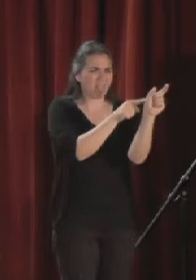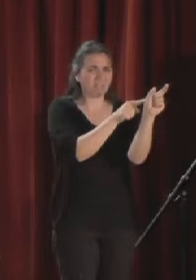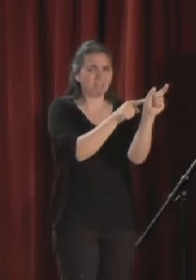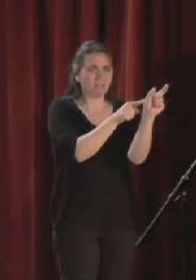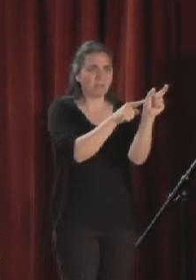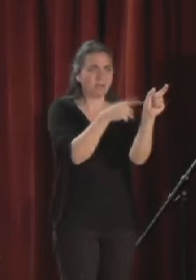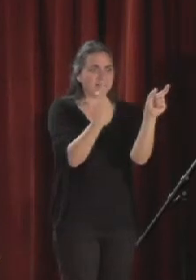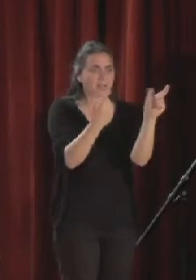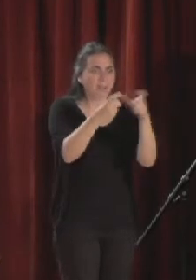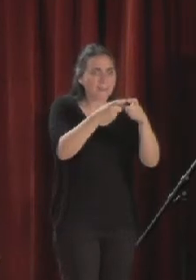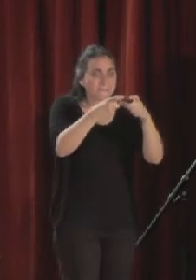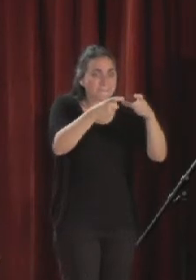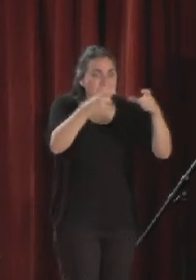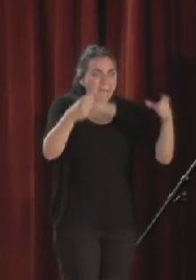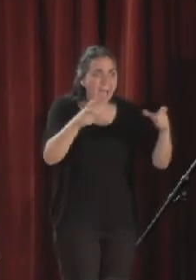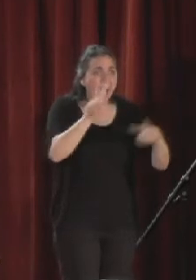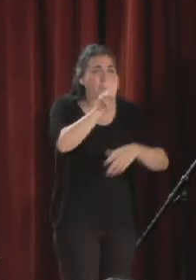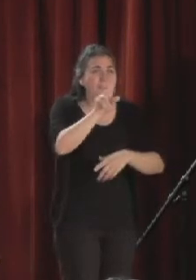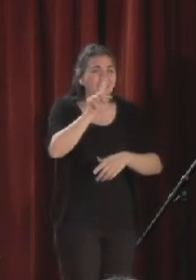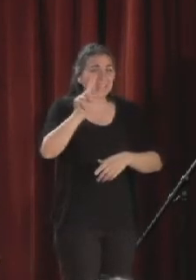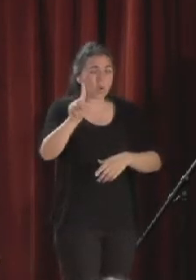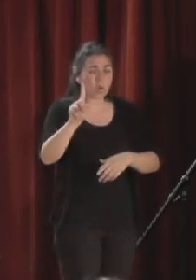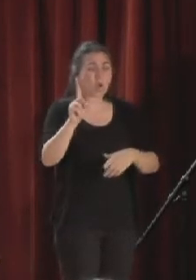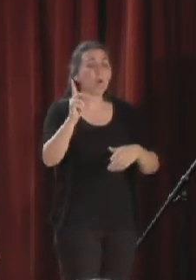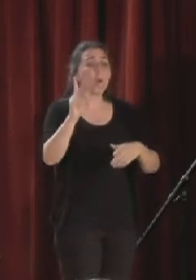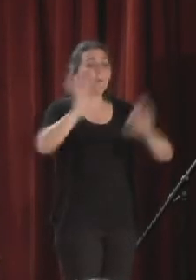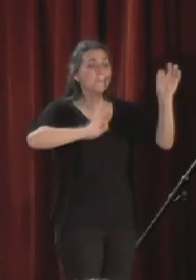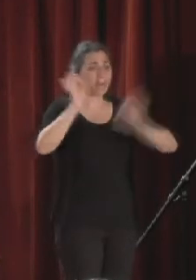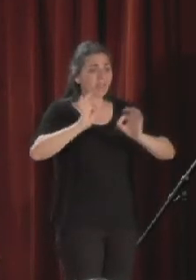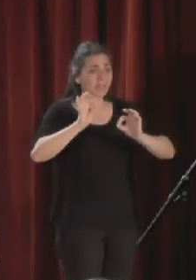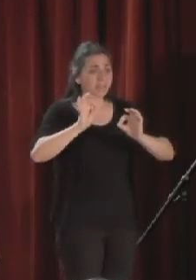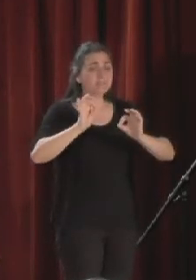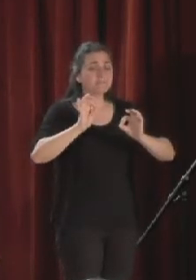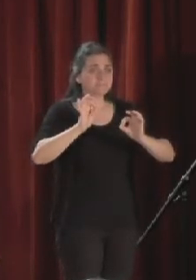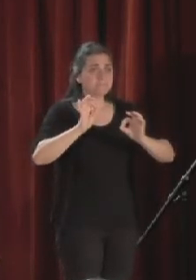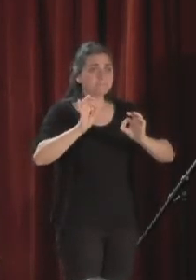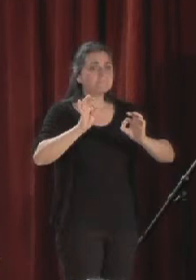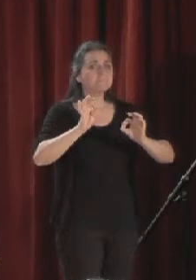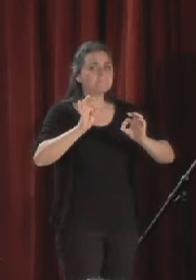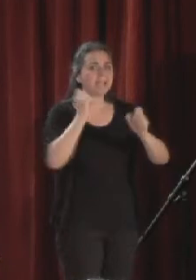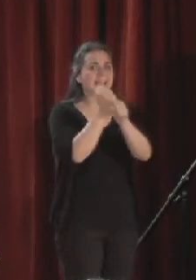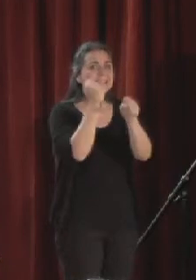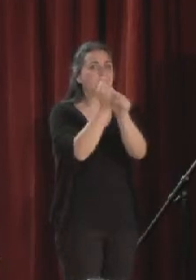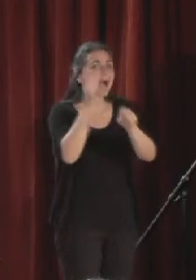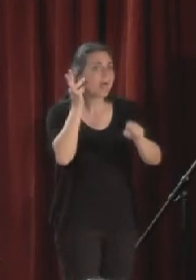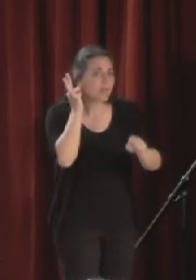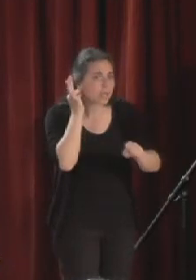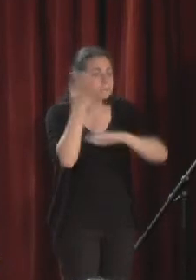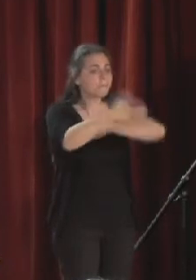que aumentou nun 21% o número de traballadoras pobres.